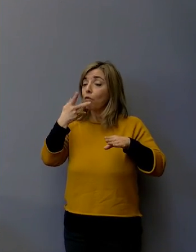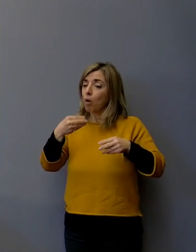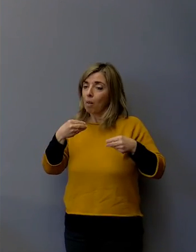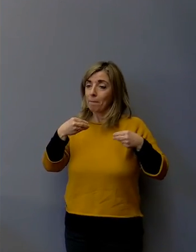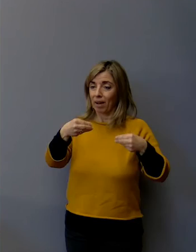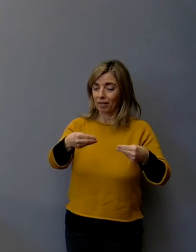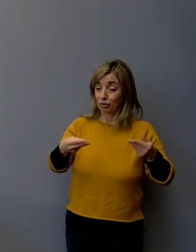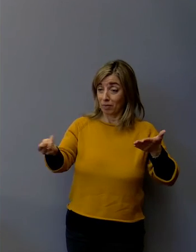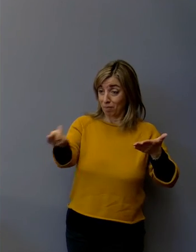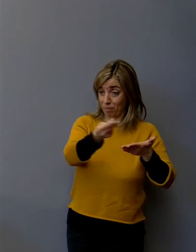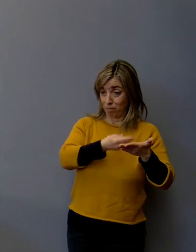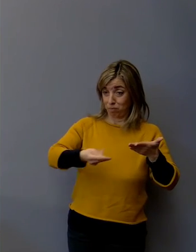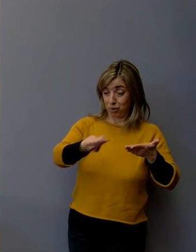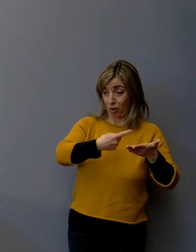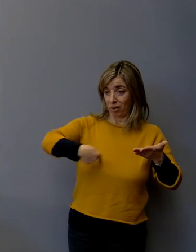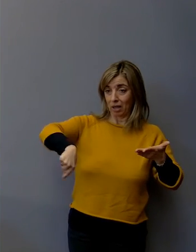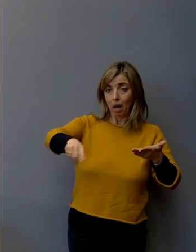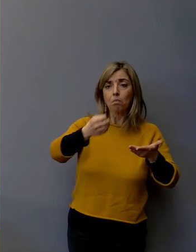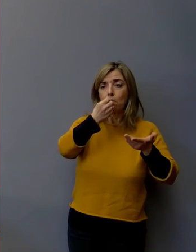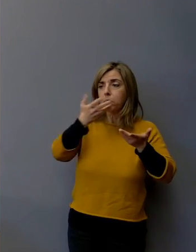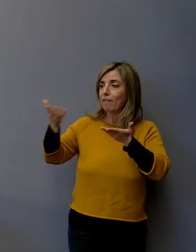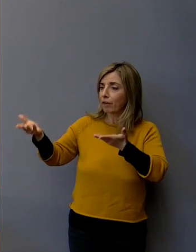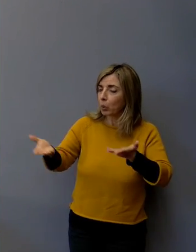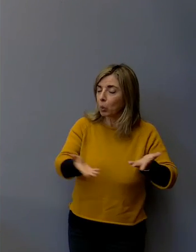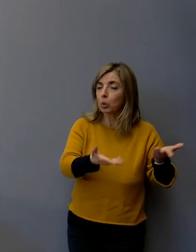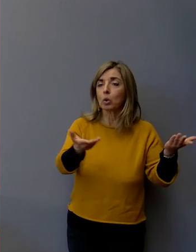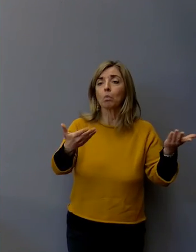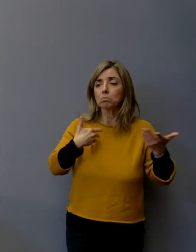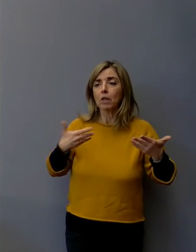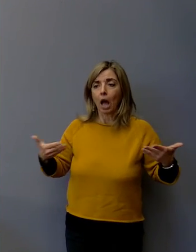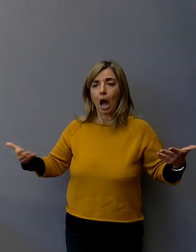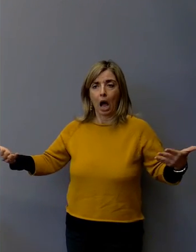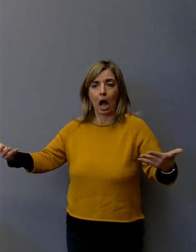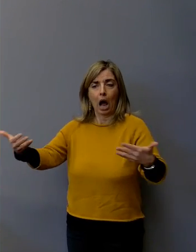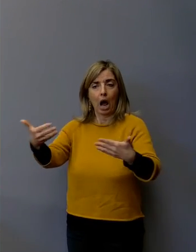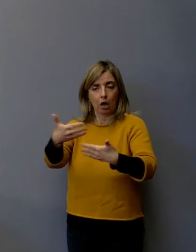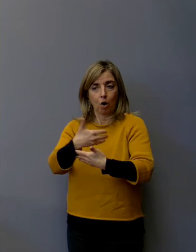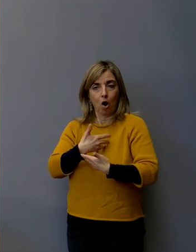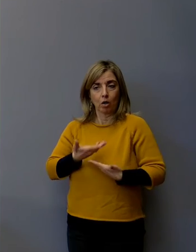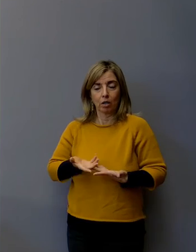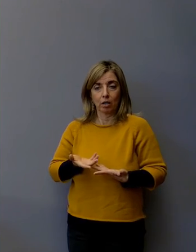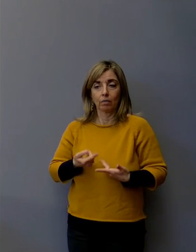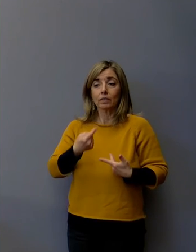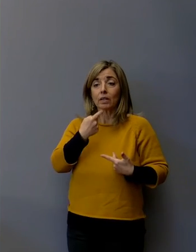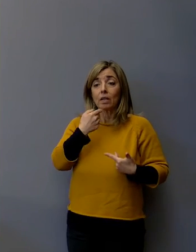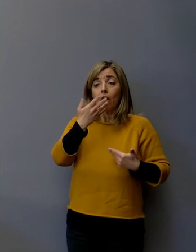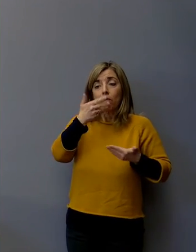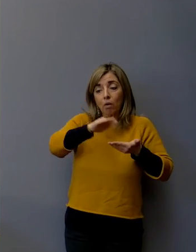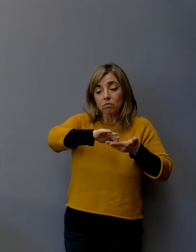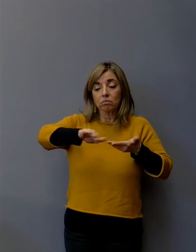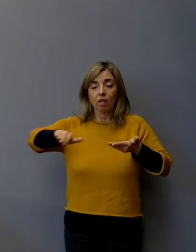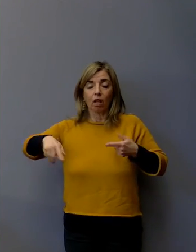è benvenuto e noi lo voglio lo accogliamo a braccia aperte chi vuole rimanere a fare critica strumentale